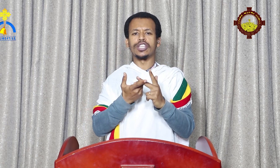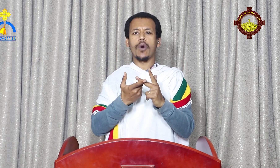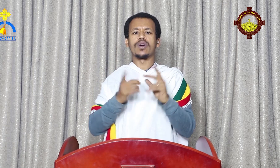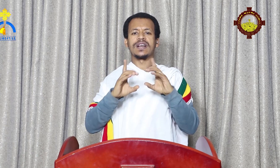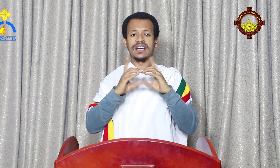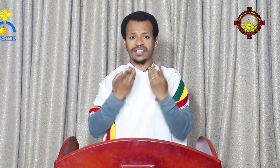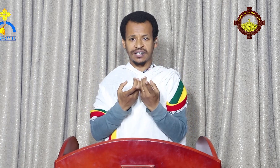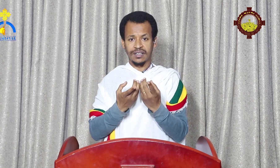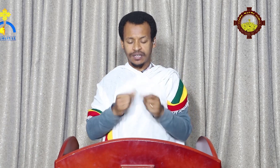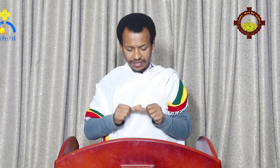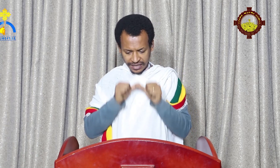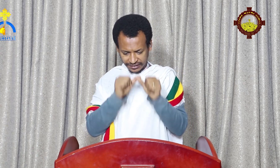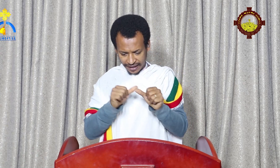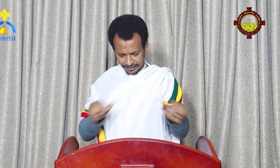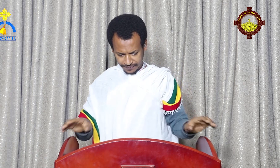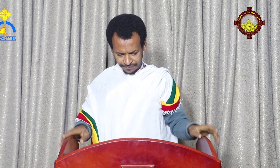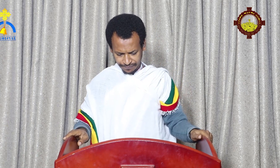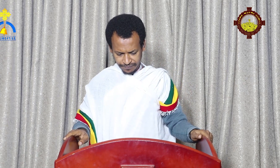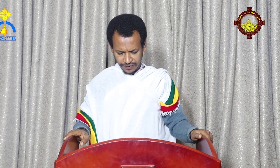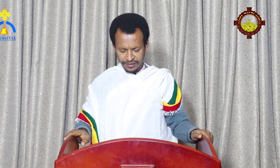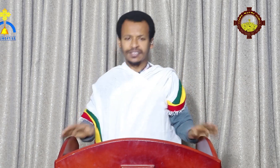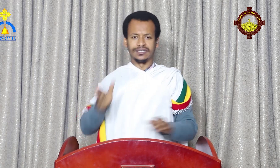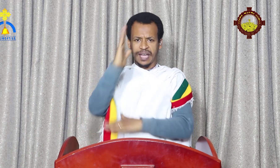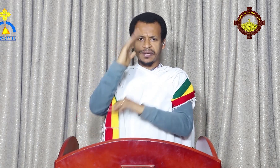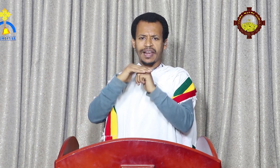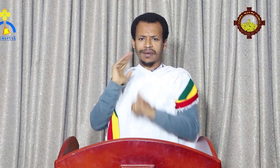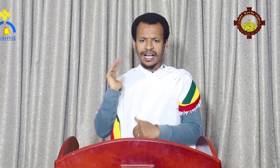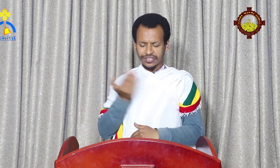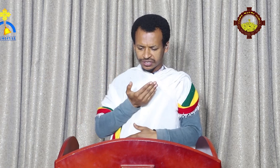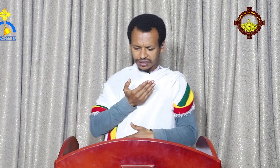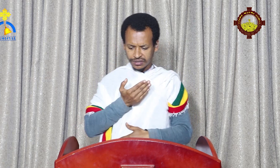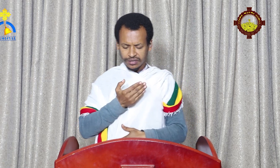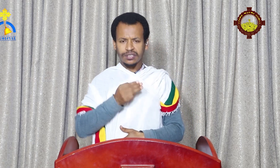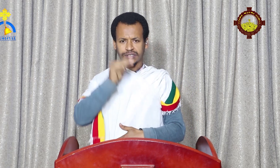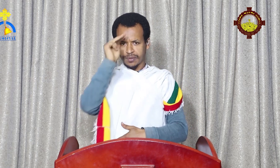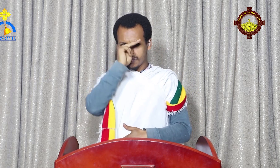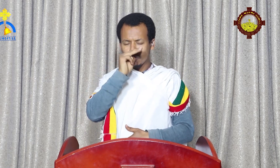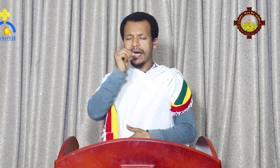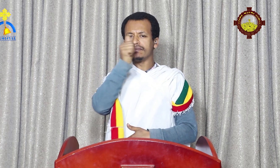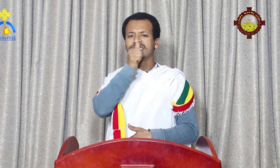የሶስተኛው ክፍል እንቀጥላለን። እግዚአብሔር አምላካችን ጥበቡና